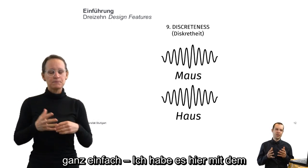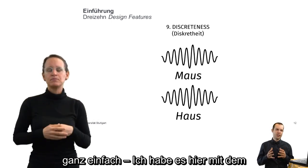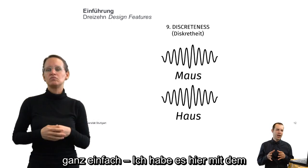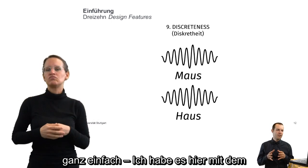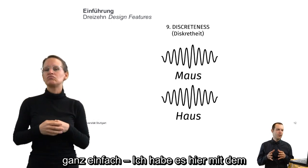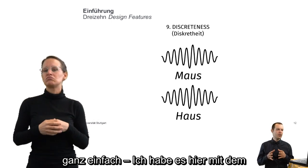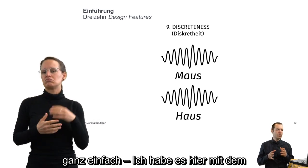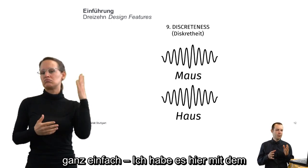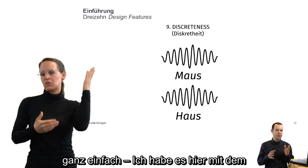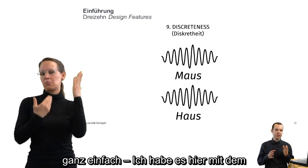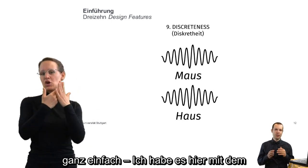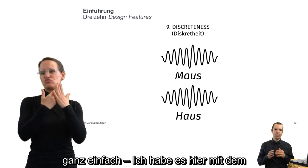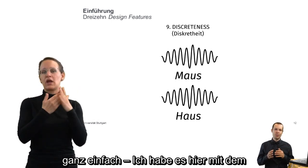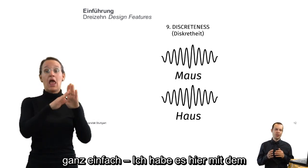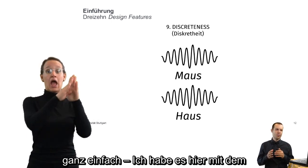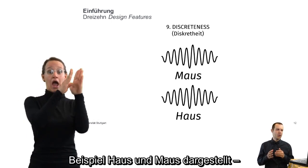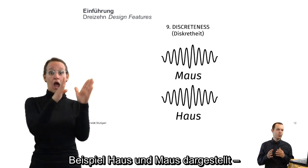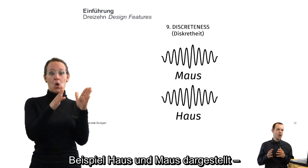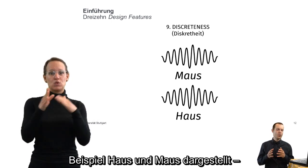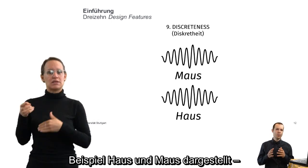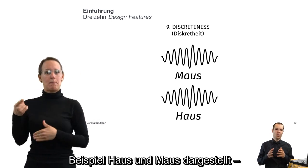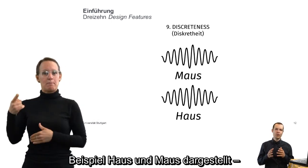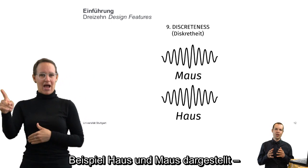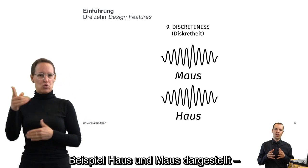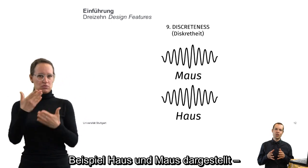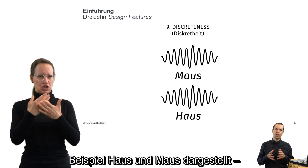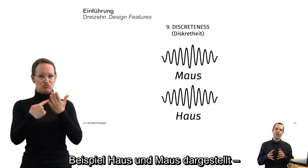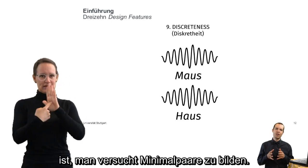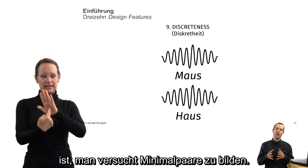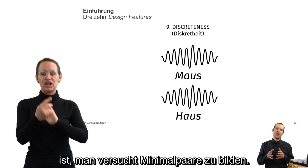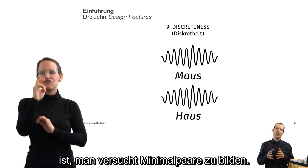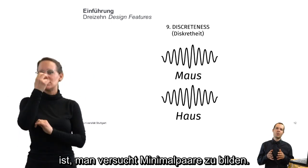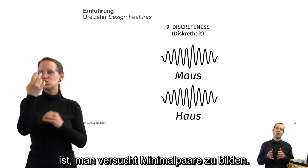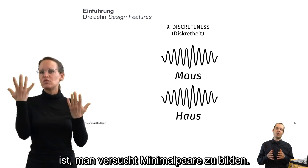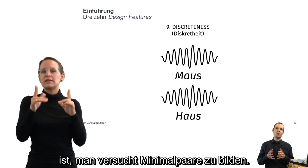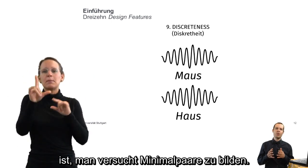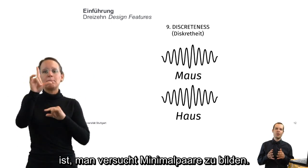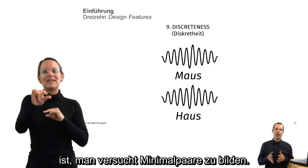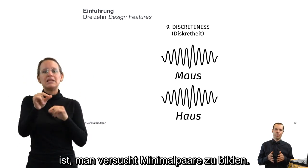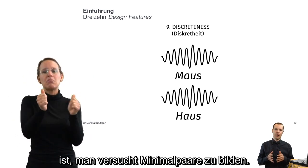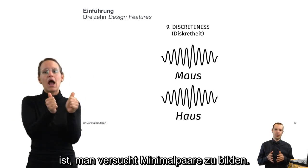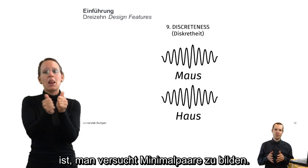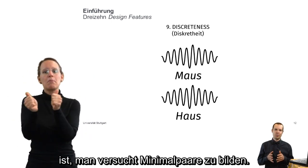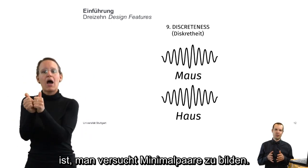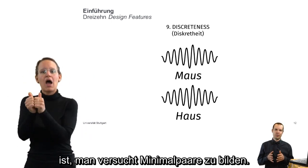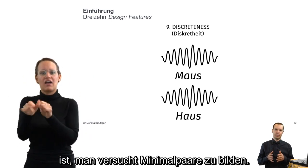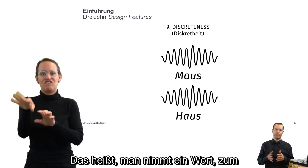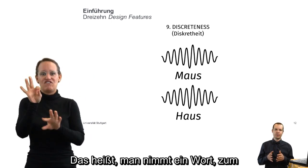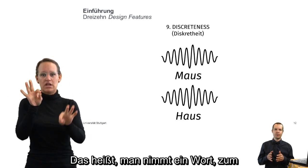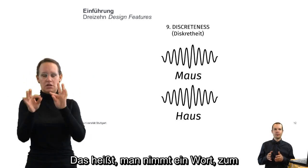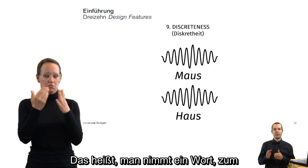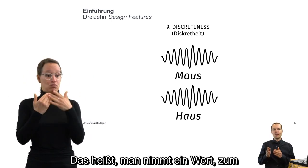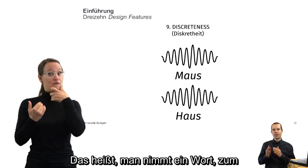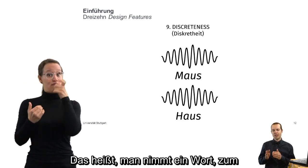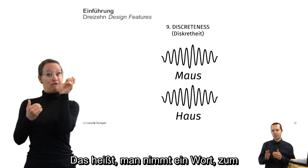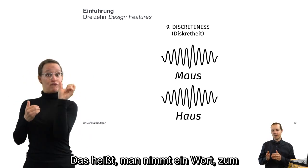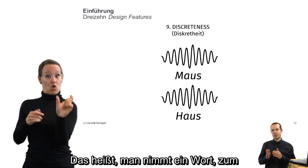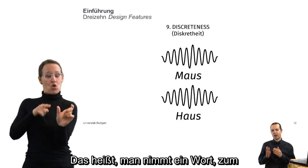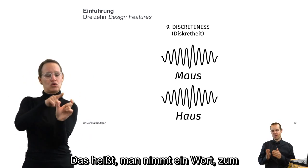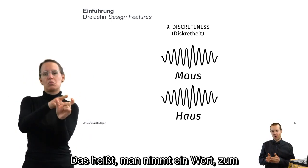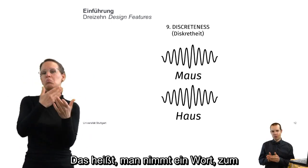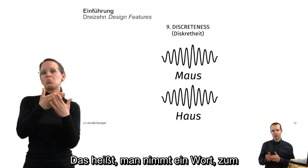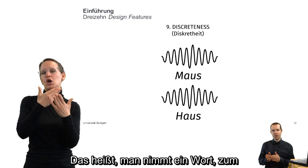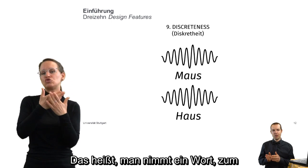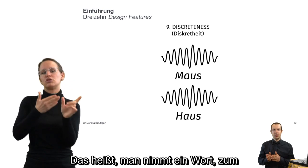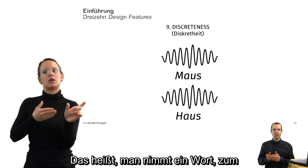vorgeht, ist ganz einfach, ich habe es hier mit dem Beispiel Haus und Maus dargestellt, ist, man versucht Minimalpaare zu bilden. Das heißt, man